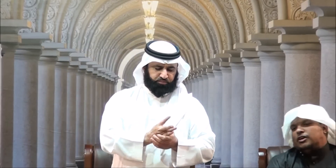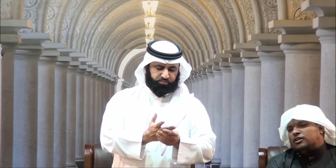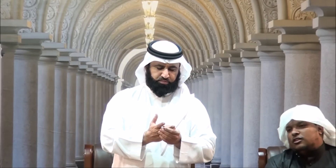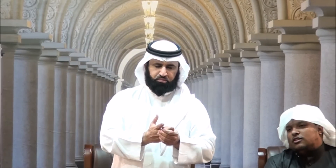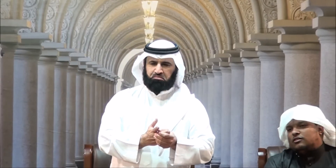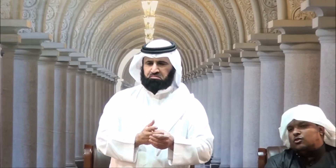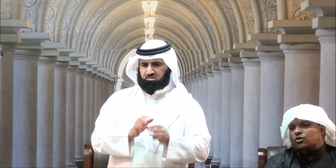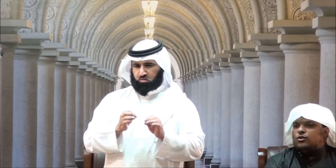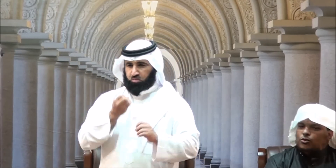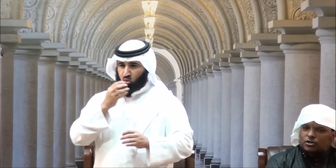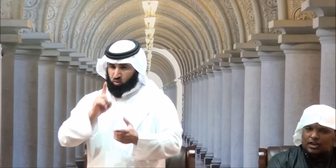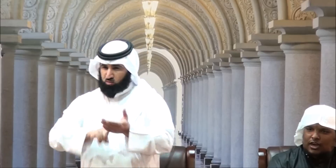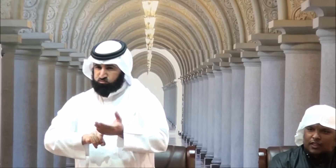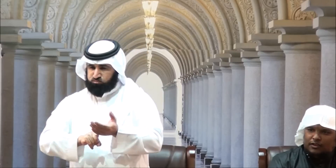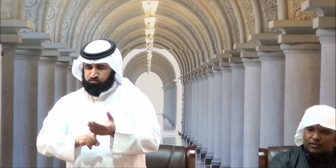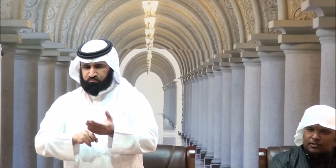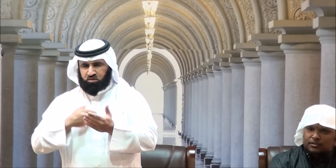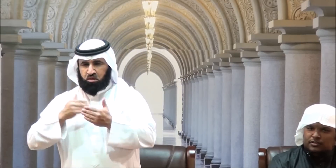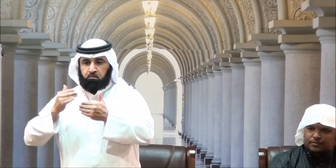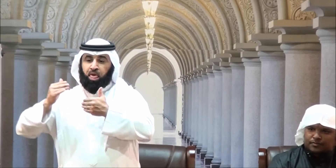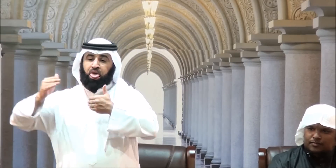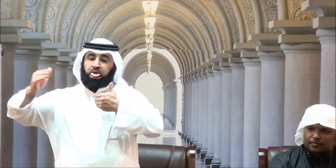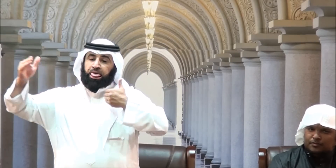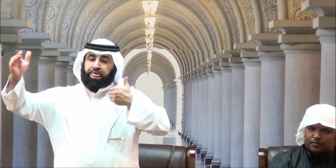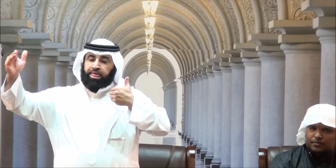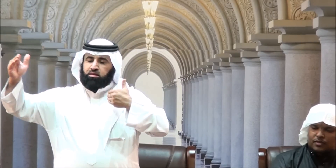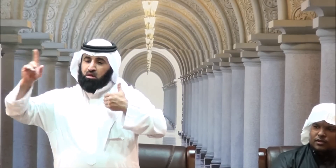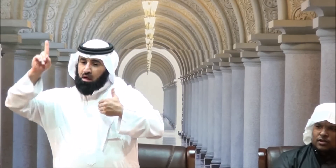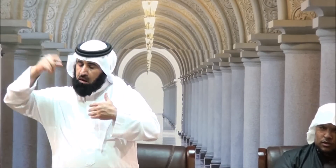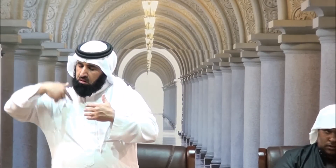صار بعيد كل البعد عن هذا.